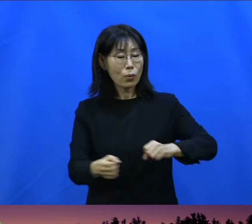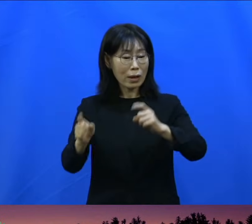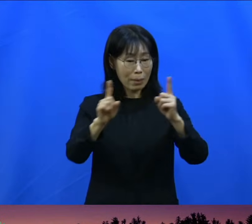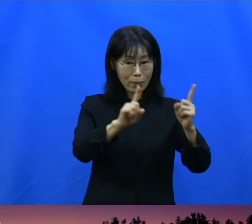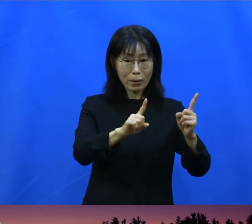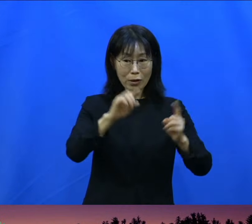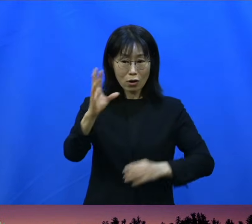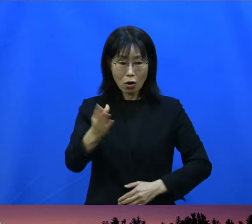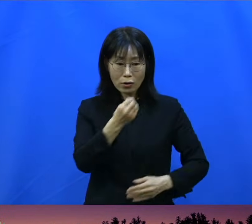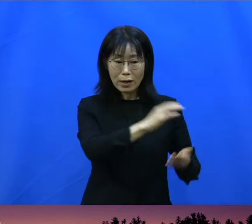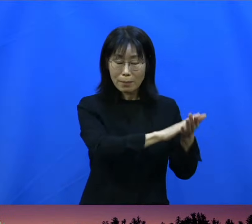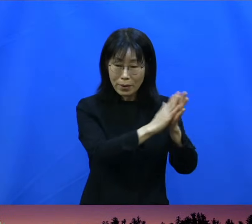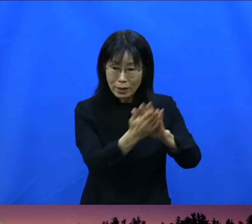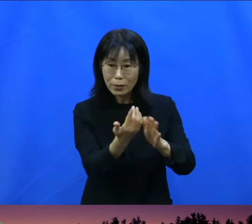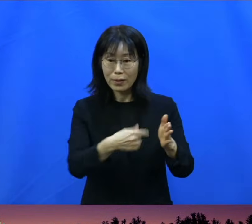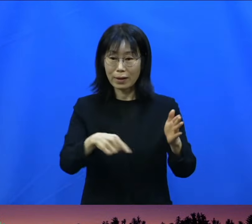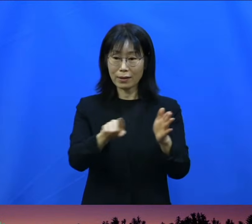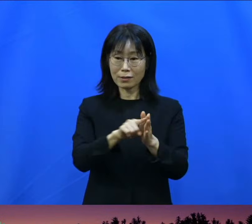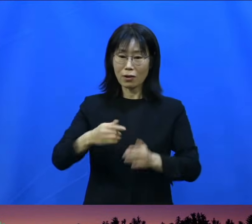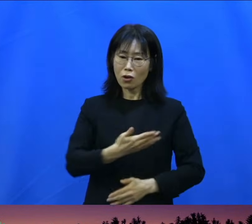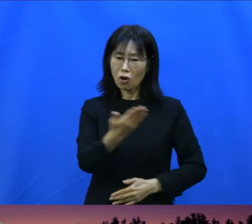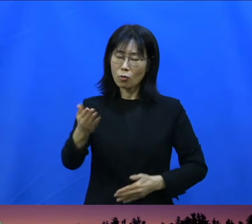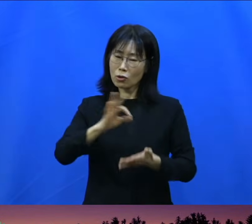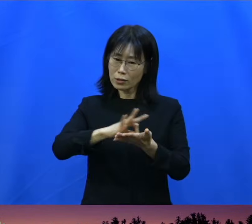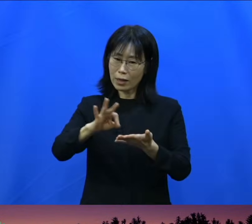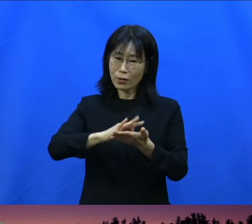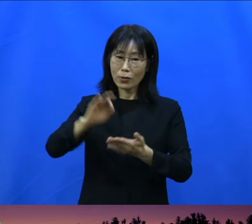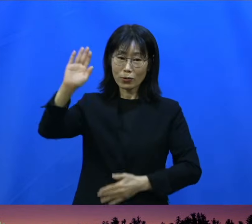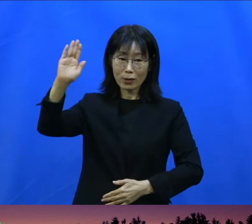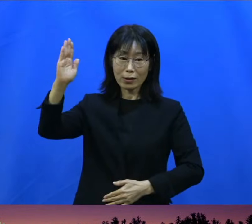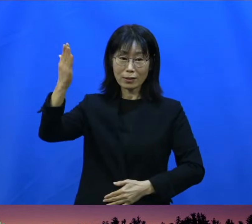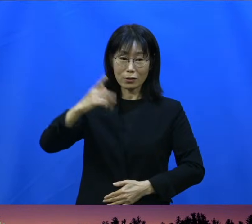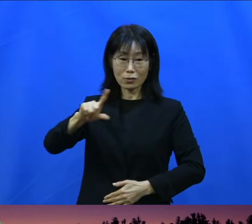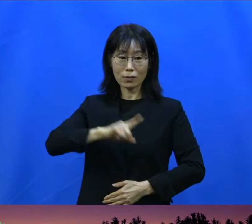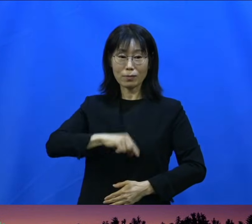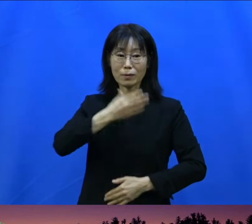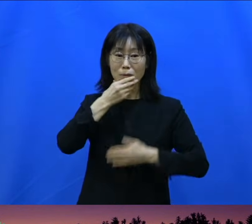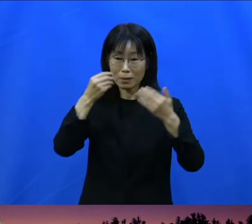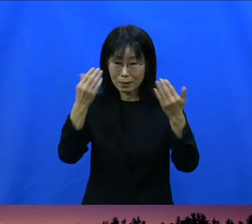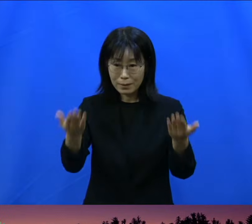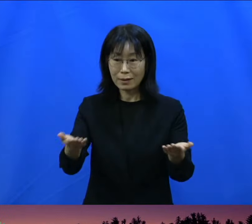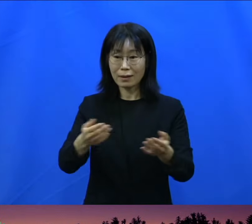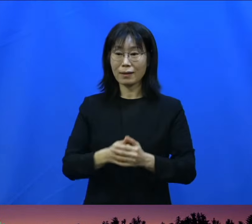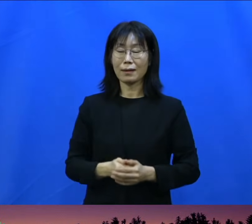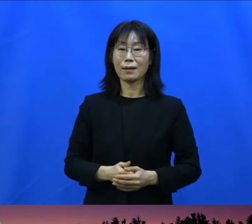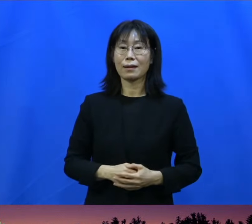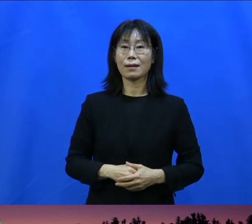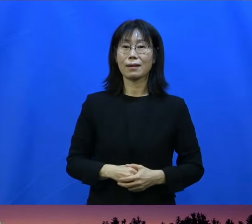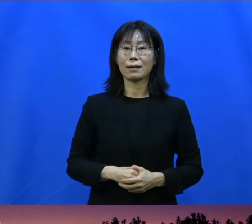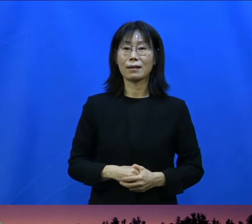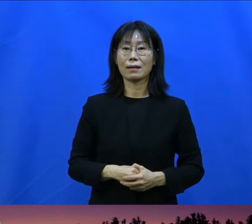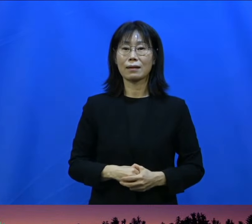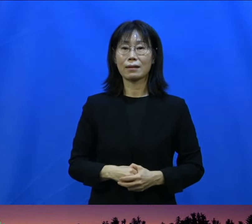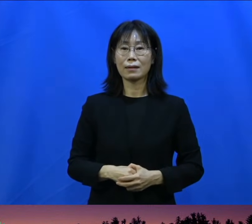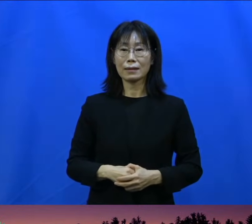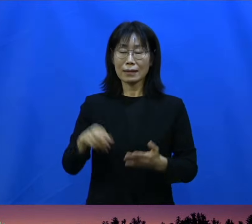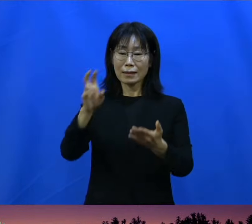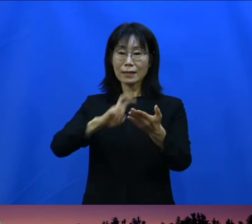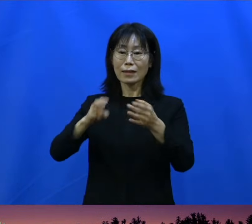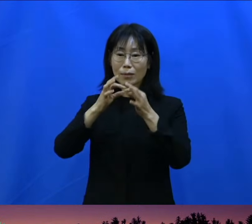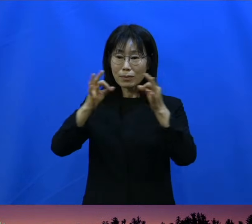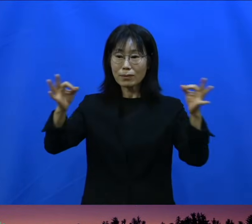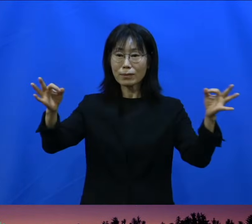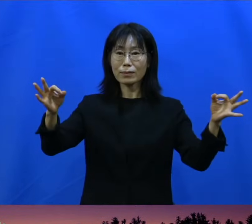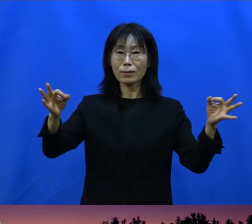창조의 원형으로 돌리는 일에 쓰임받는 여러분들 되시기를 주의 이름으로 축원합니다. 자, 우리 찬양 하나